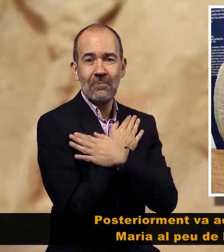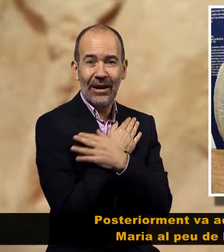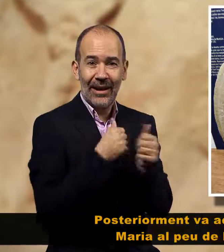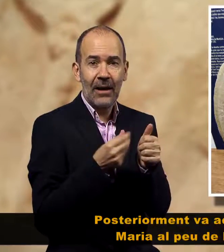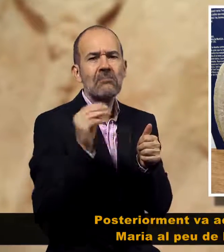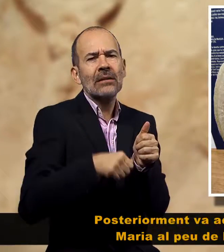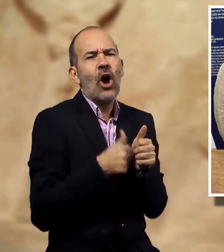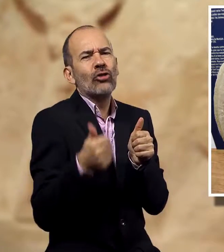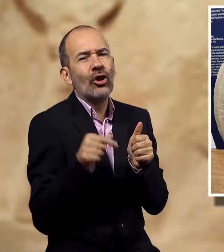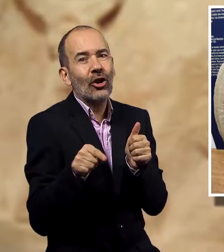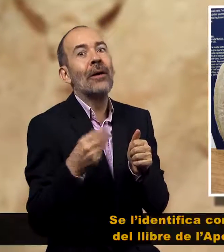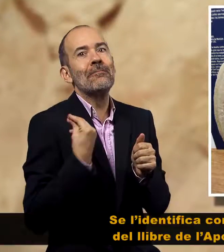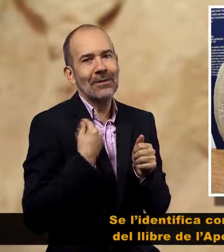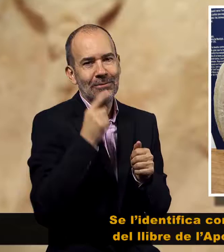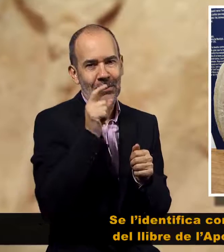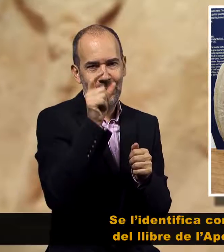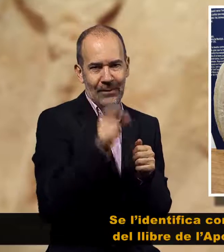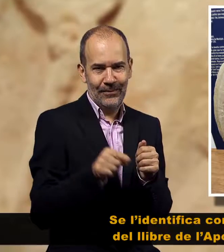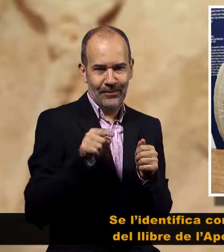Posteriorment, va acompanyar Maria al peu de